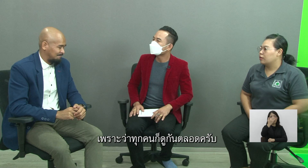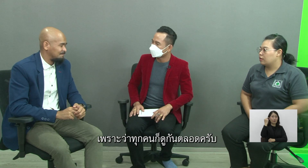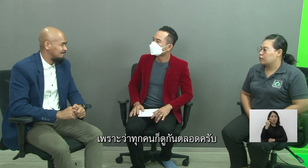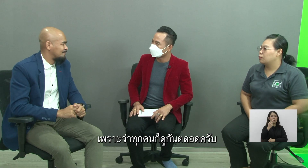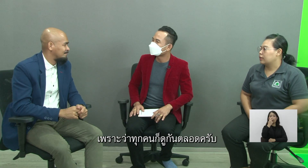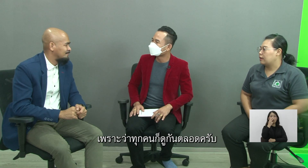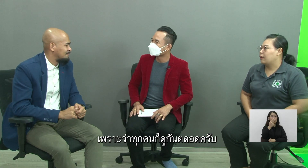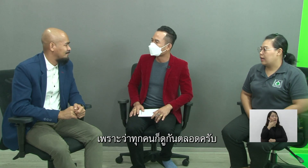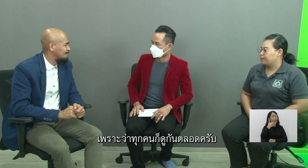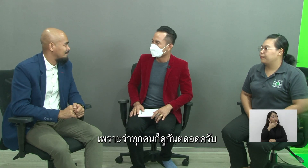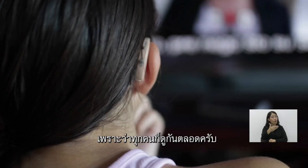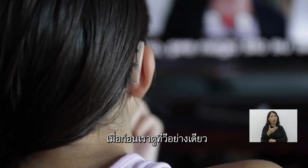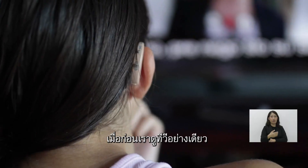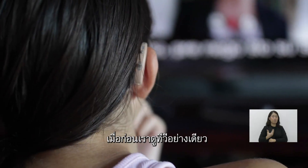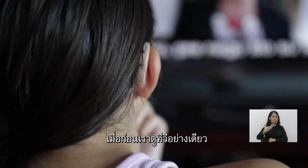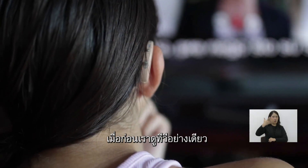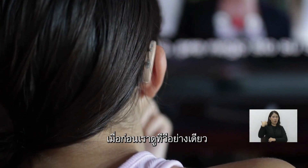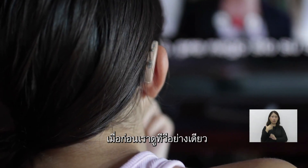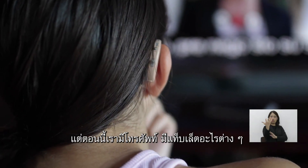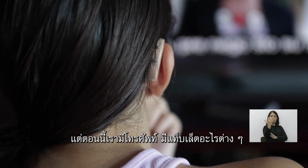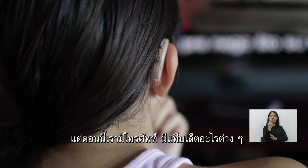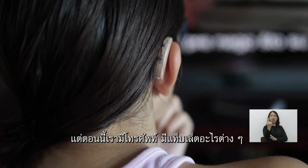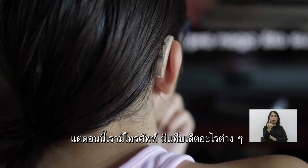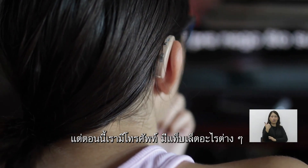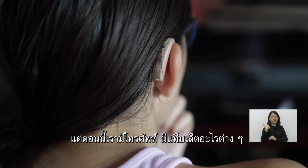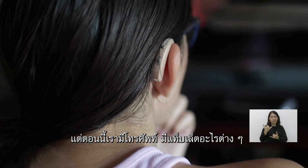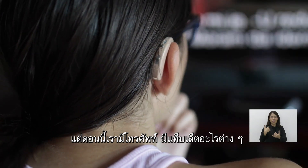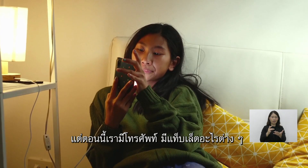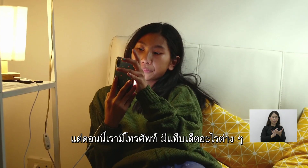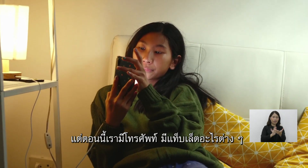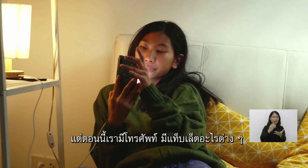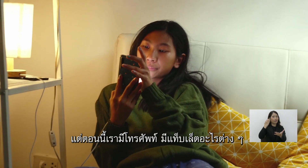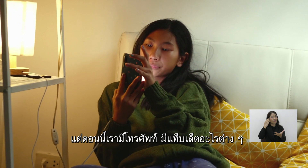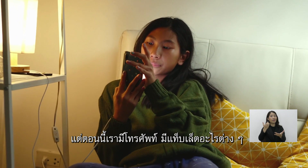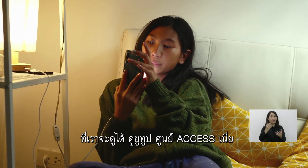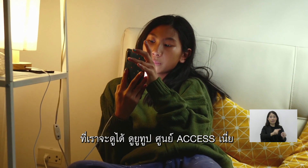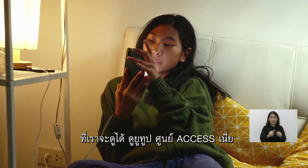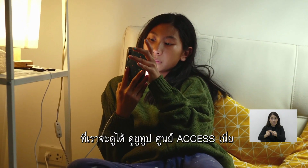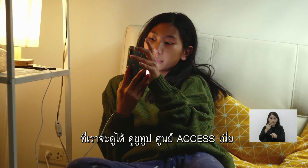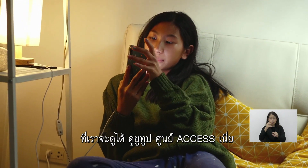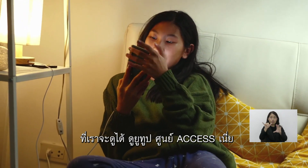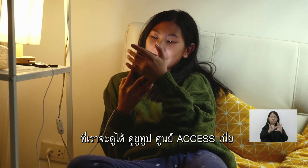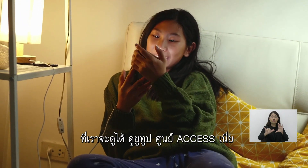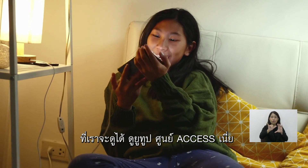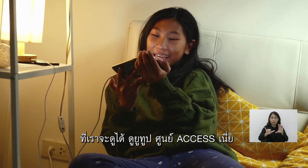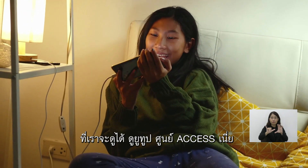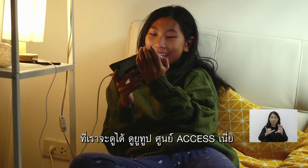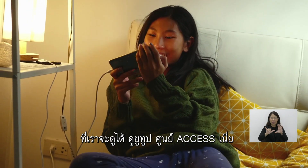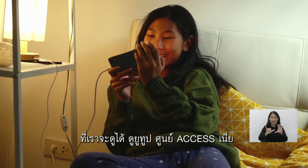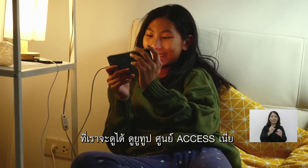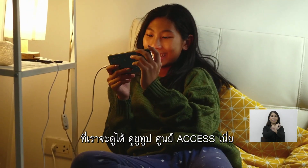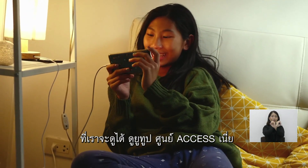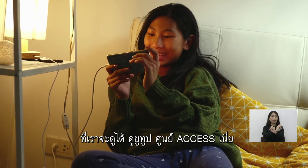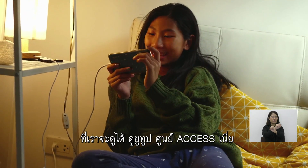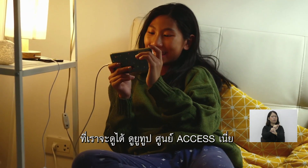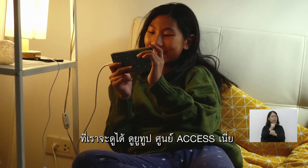าทุกคนก็ดูกันตลอดนะครับเมื่อก่อนเราดูทีวีอย่างเดียวแต่ตอนนี้เรามีโทรศัพท์มีแท็บเล็ตอะไรต่างๆที่เราจะดูได้ดู YouTube